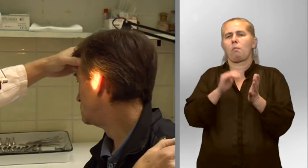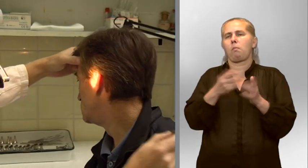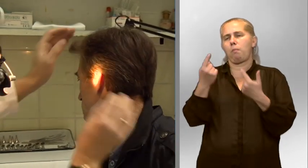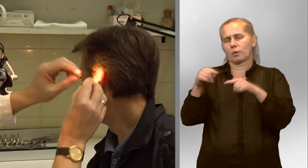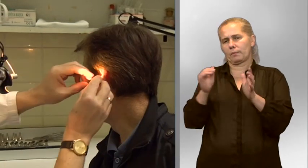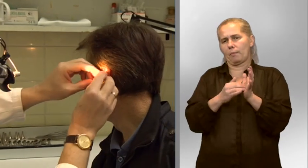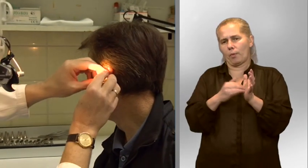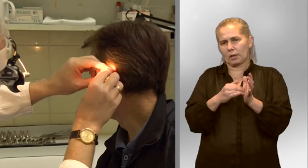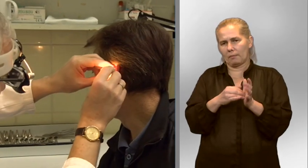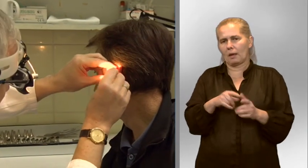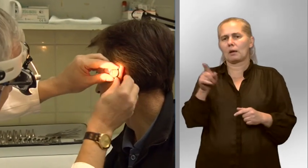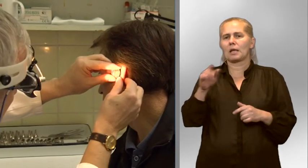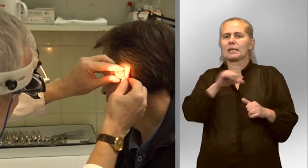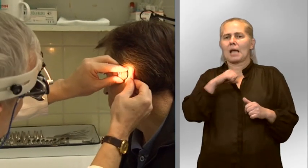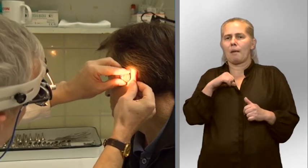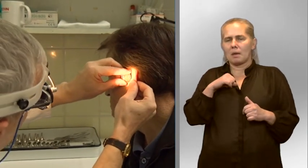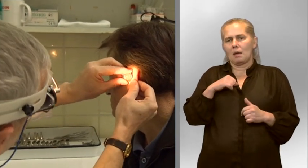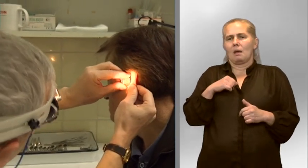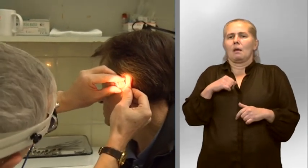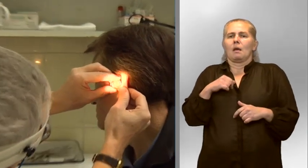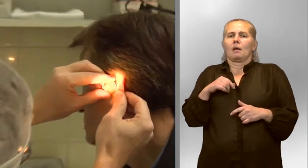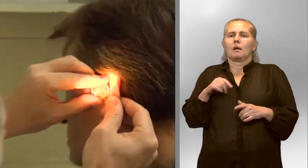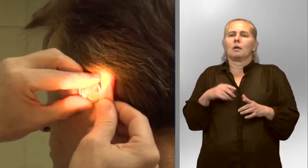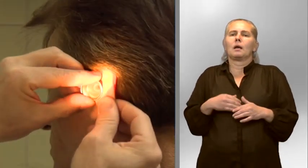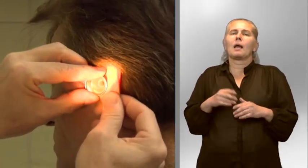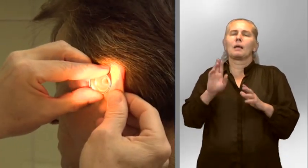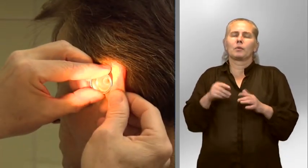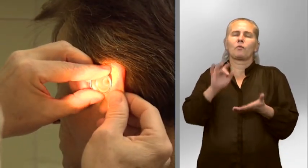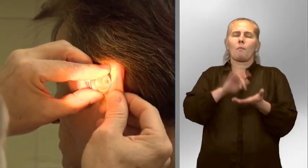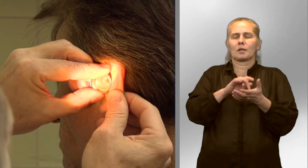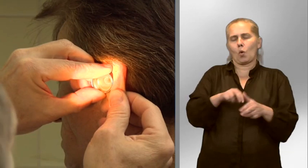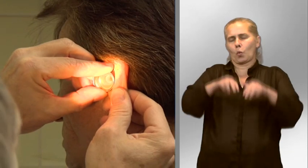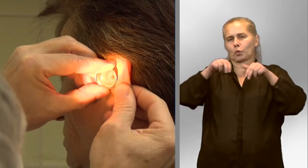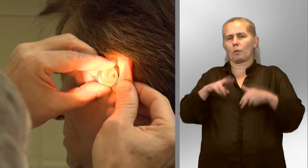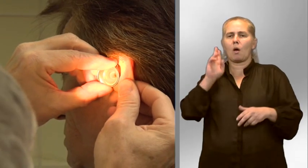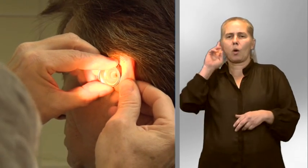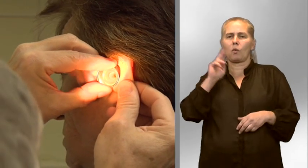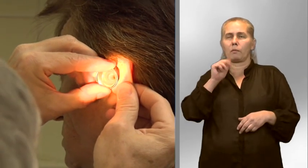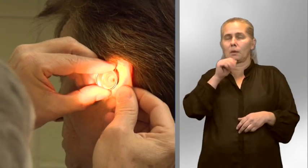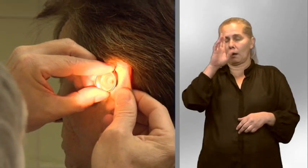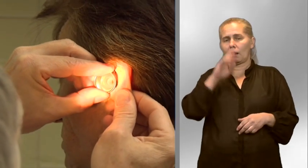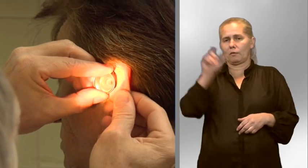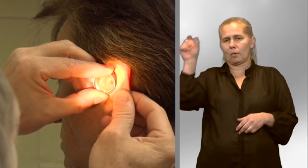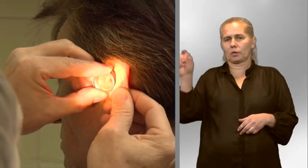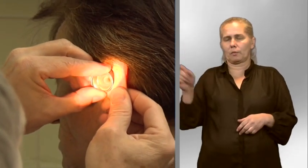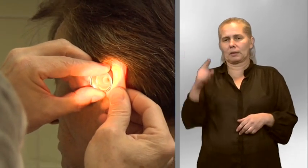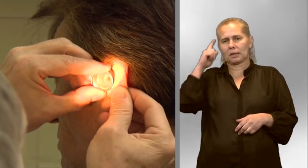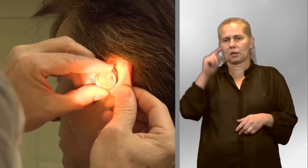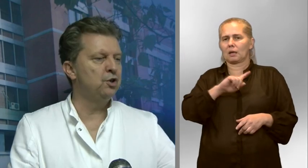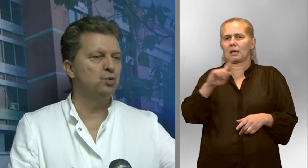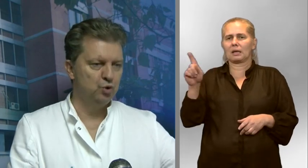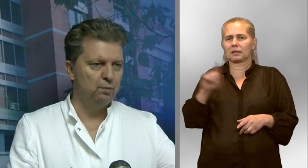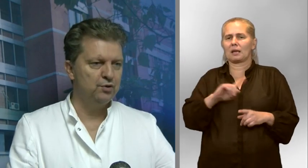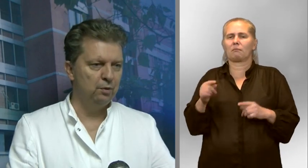o takvim sugrađanima koji imaju posebne potrebe, tako da i sami oni, ako primete nešto, oni sami daju, znači,